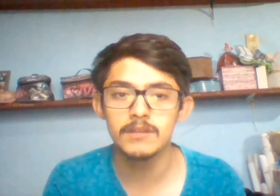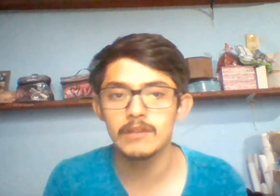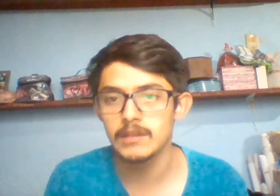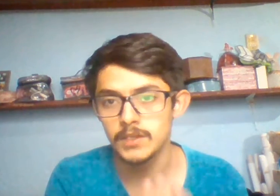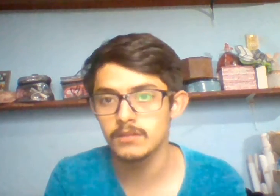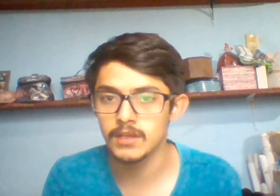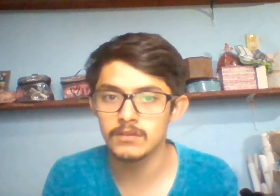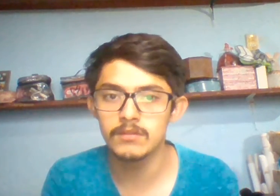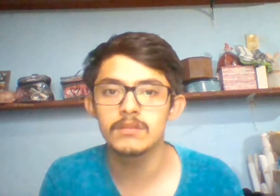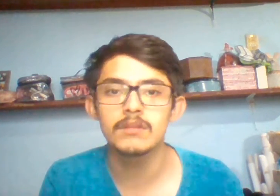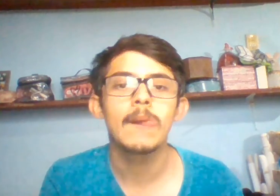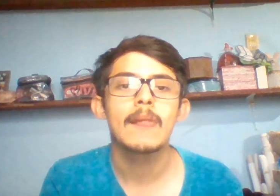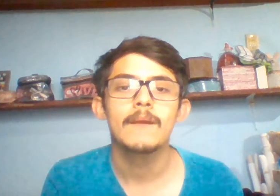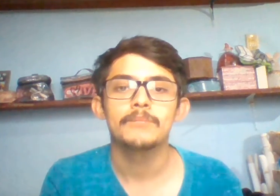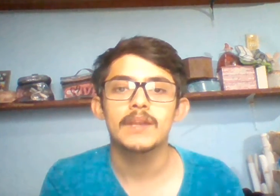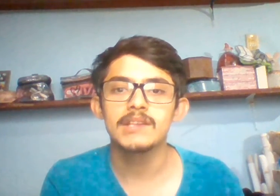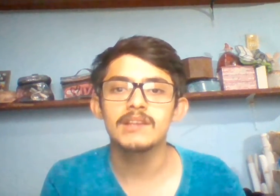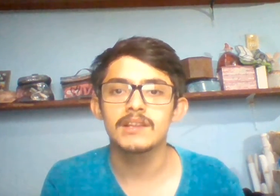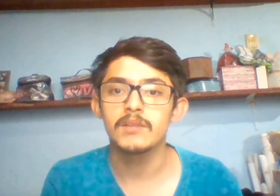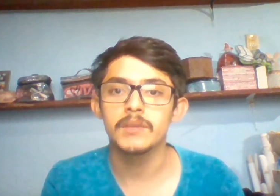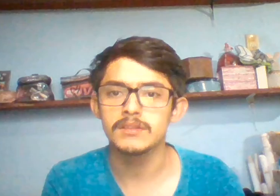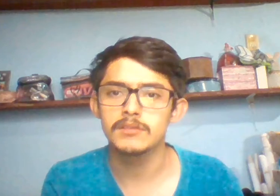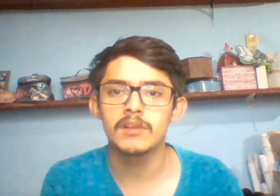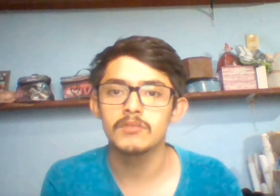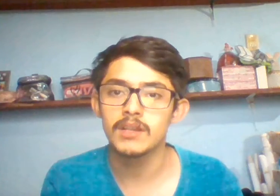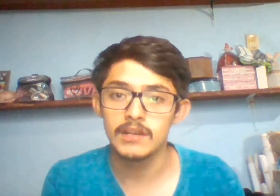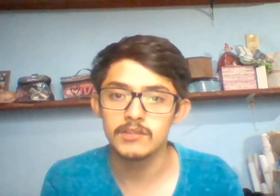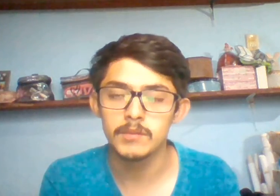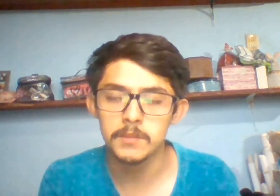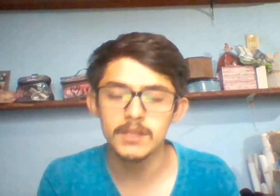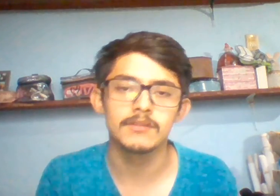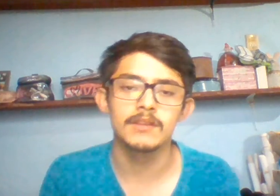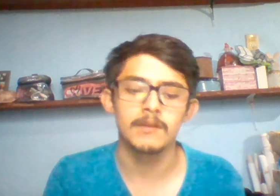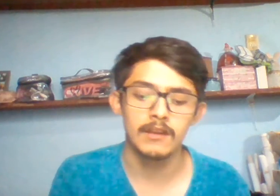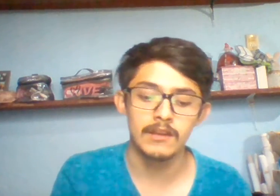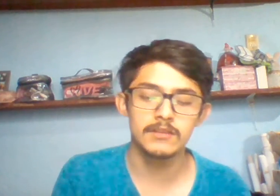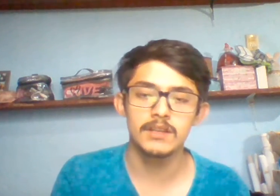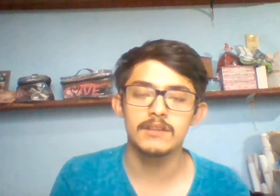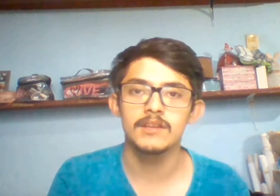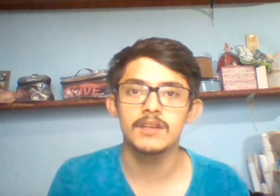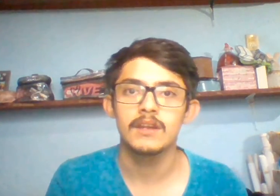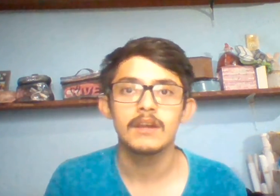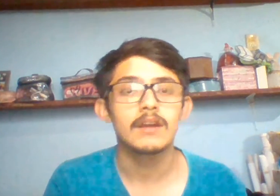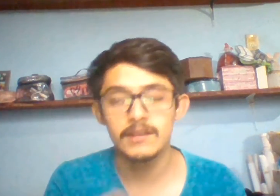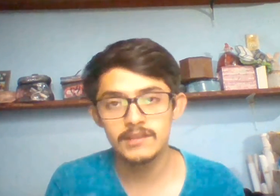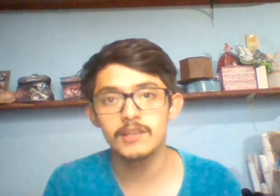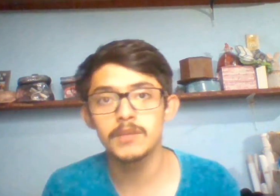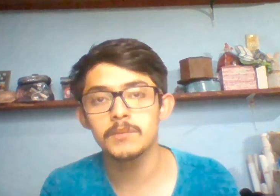el diámetro del conductor, es designado mediante una relación matemática. O sea, esto quiere decir que gracias a las